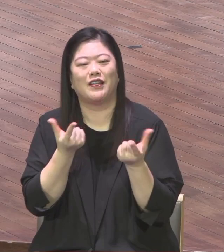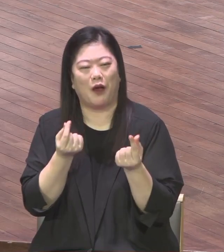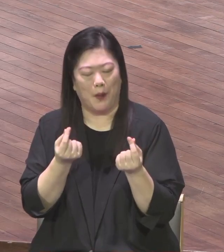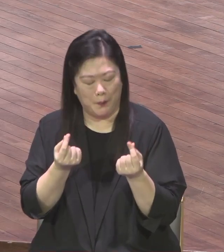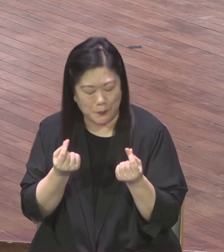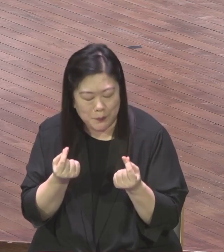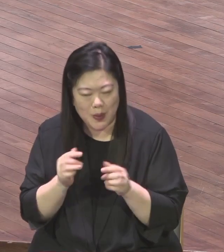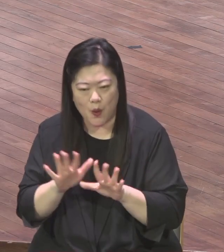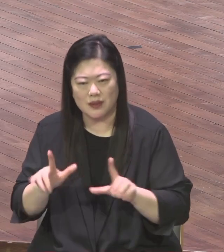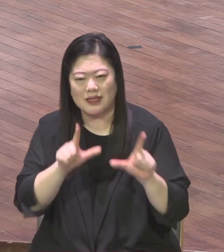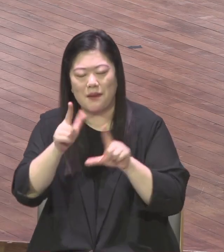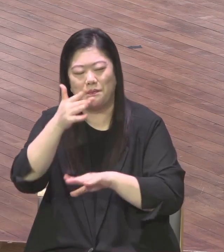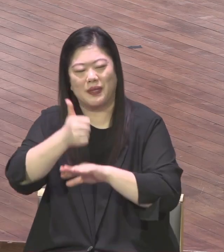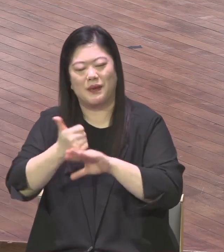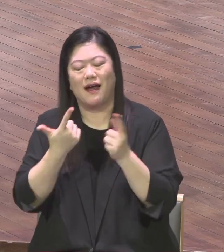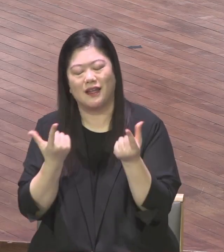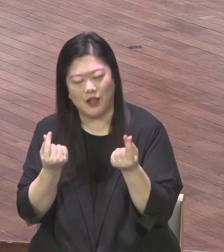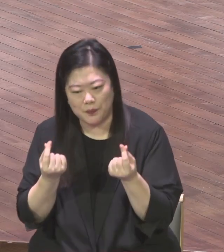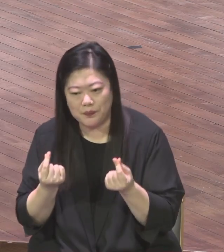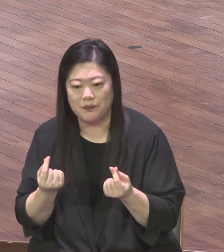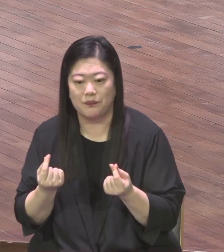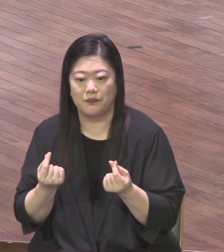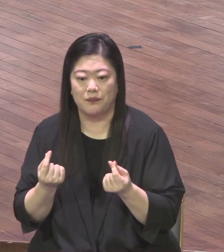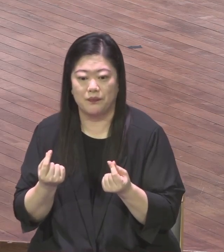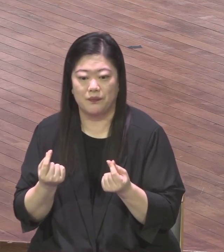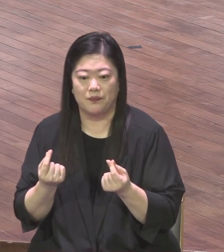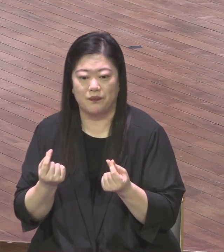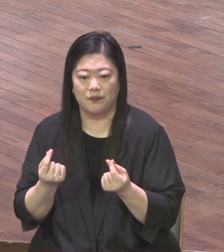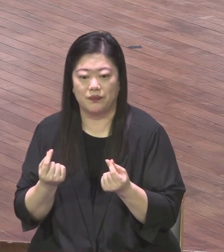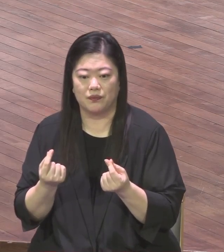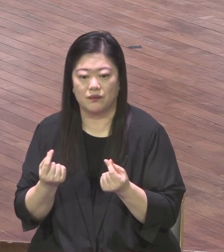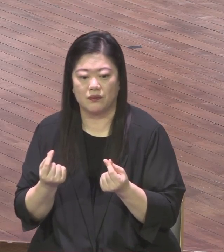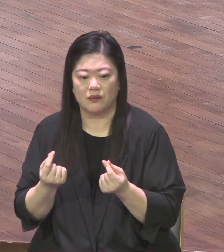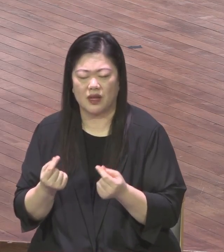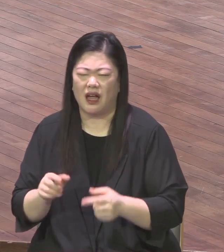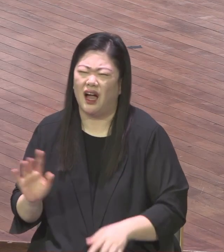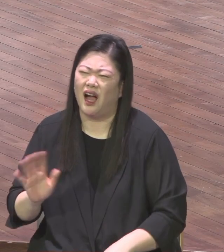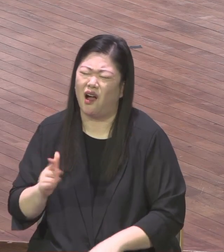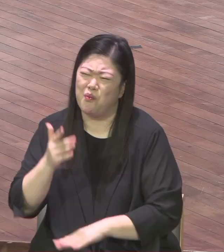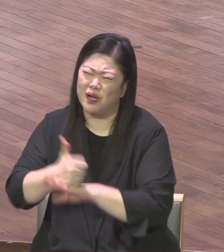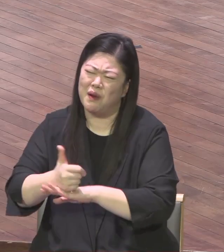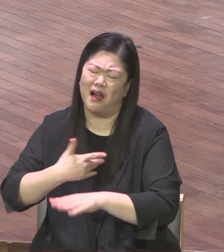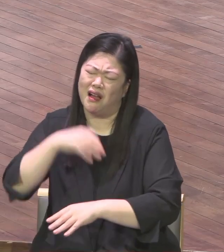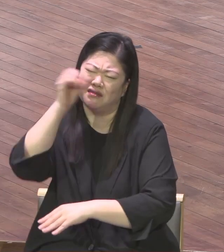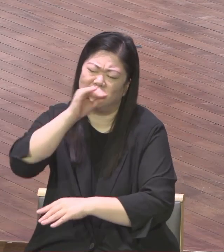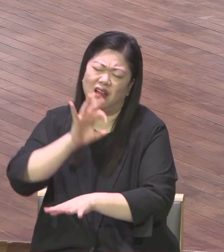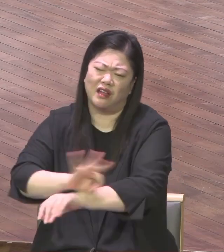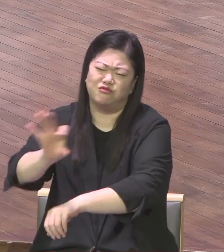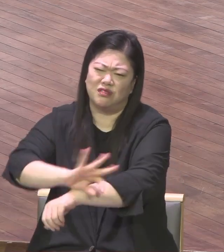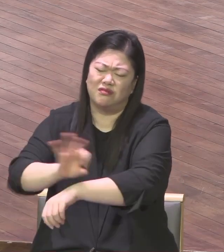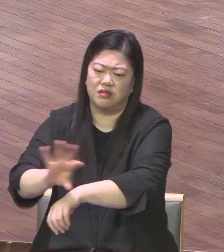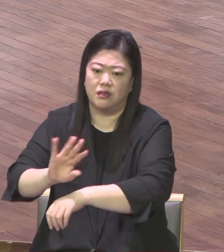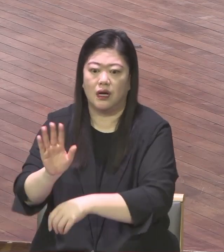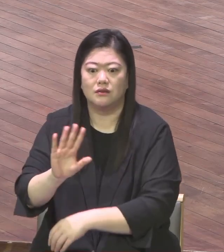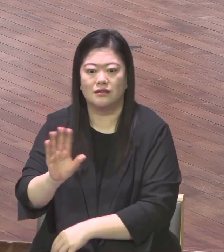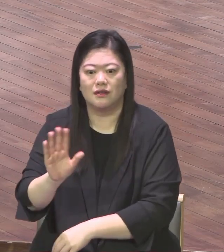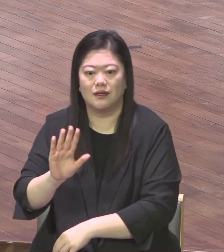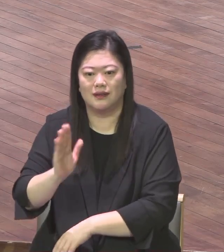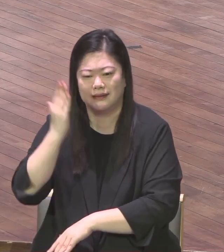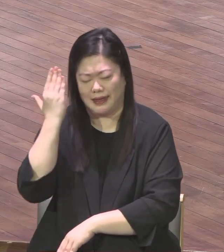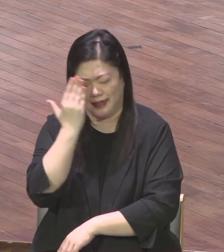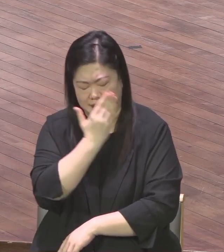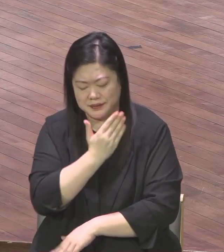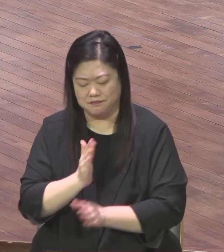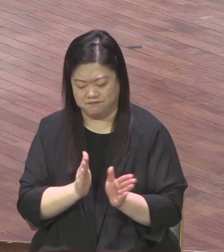아멘. 내가 이 일을 내가 할 수 있는 게 너무 감사하다. 골치 아프다, 머리 아프다, 시기 질투가 아니라 너무 감사하다.